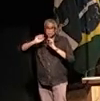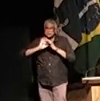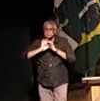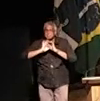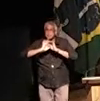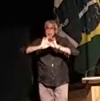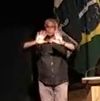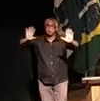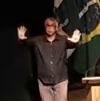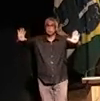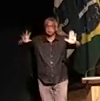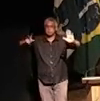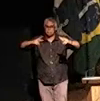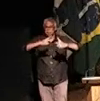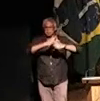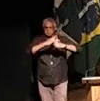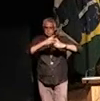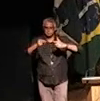uma vitória